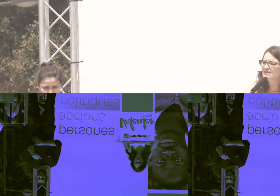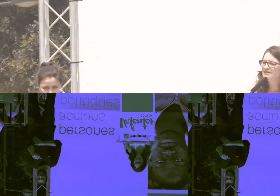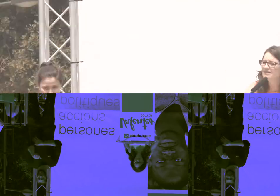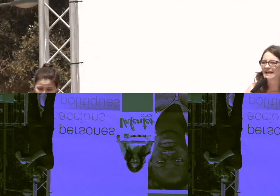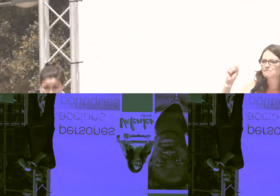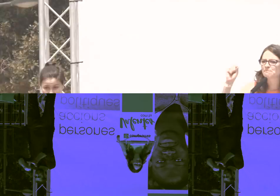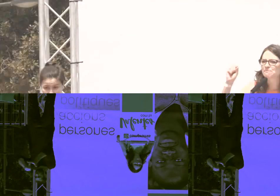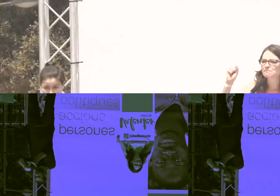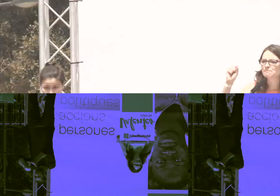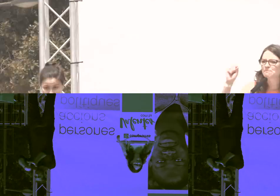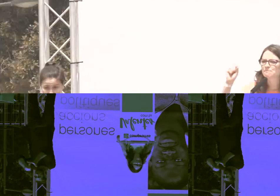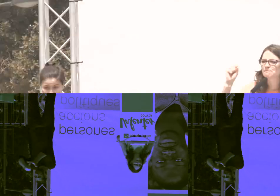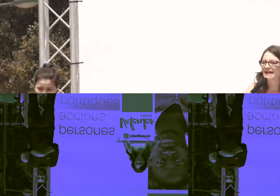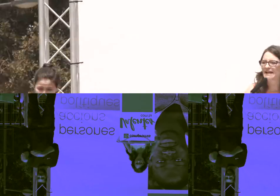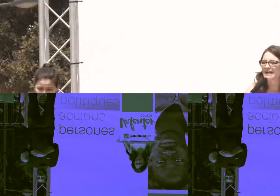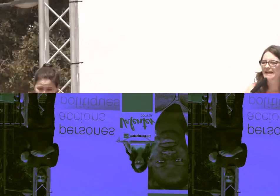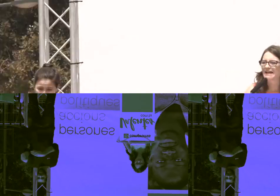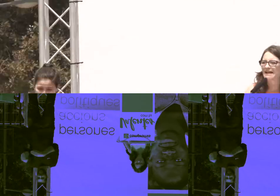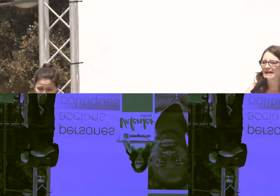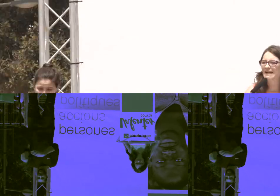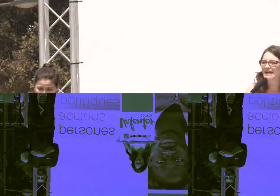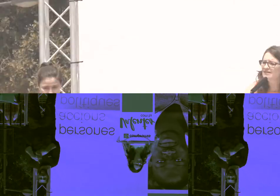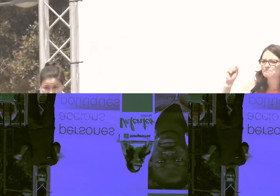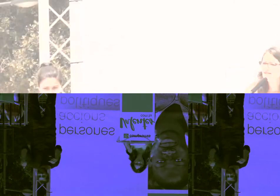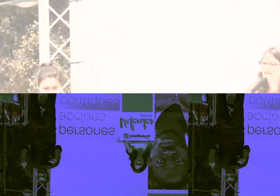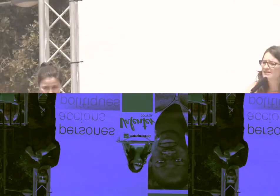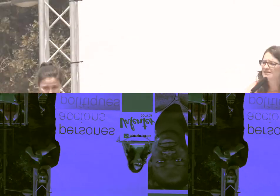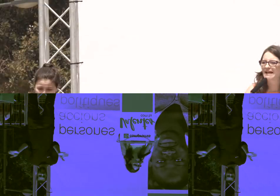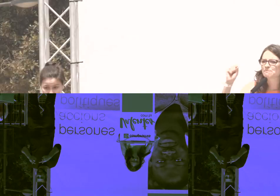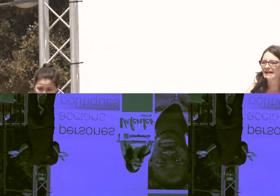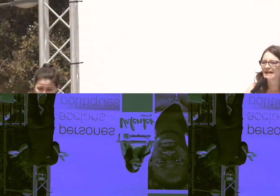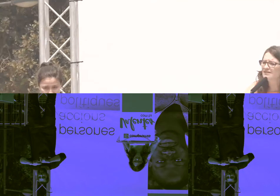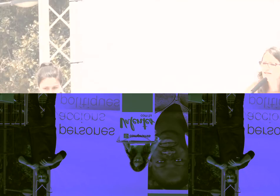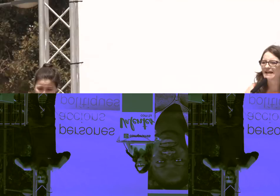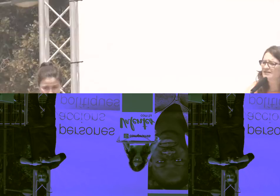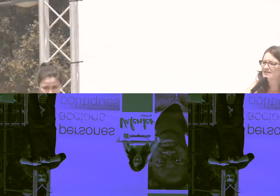obert els carrers i s'han obert les places a la democràcia, a la llibertat i als drets